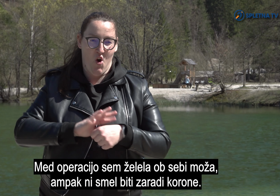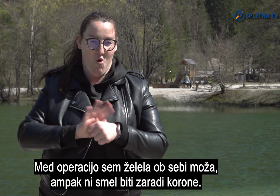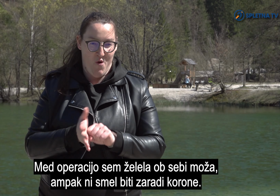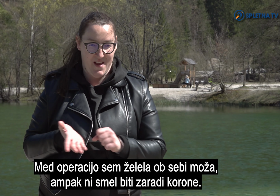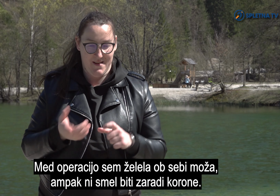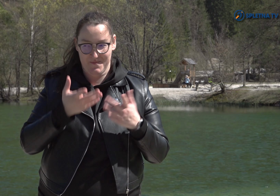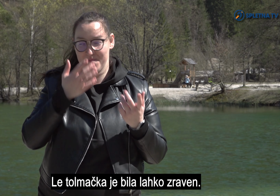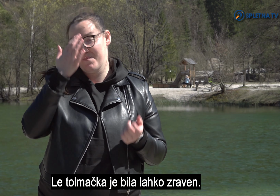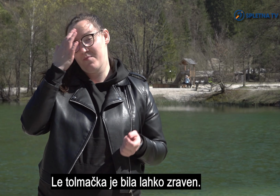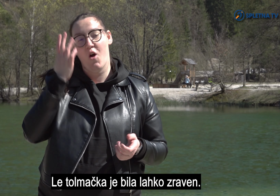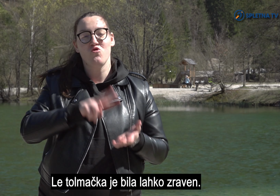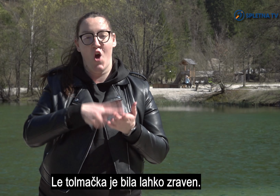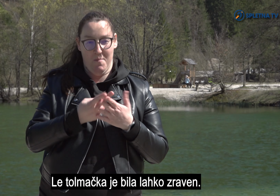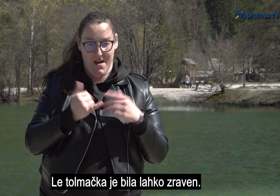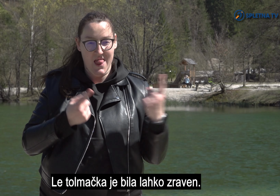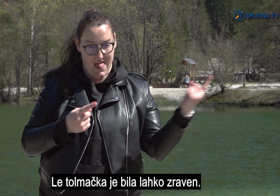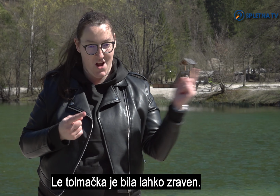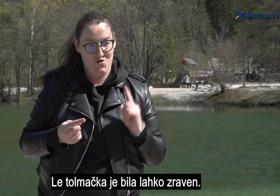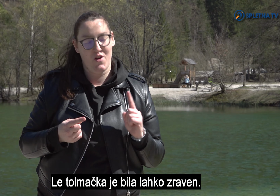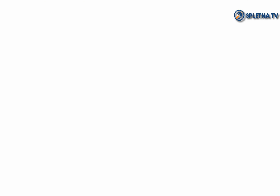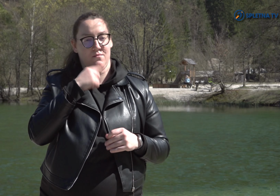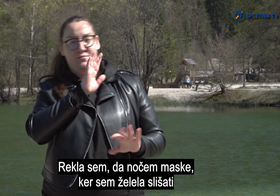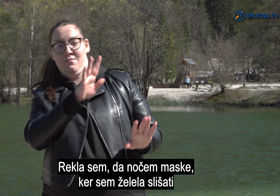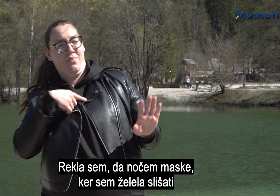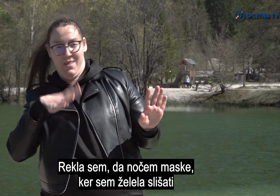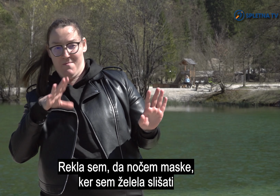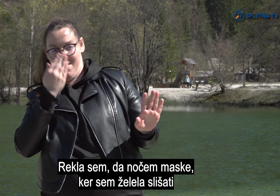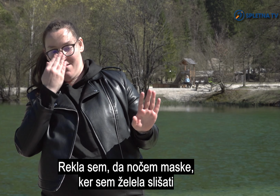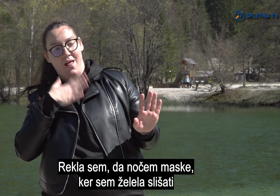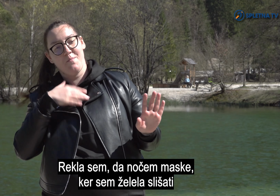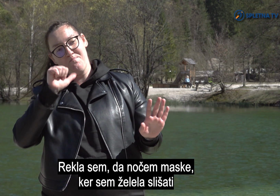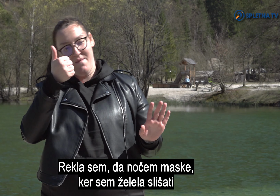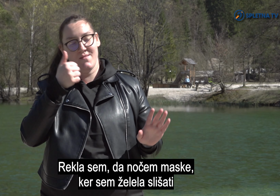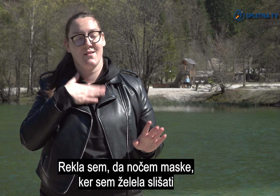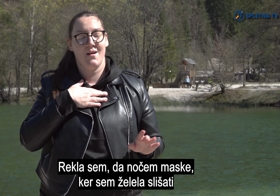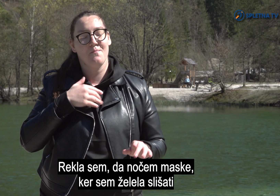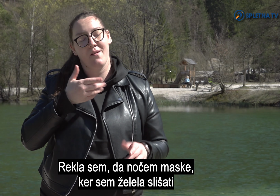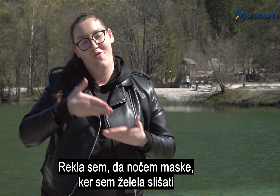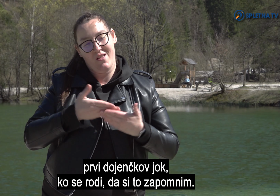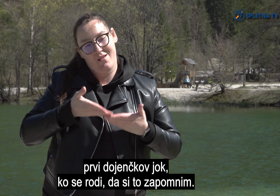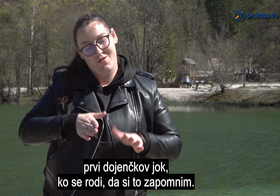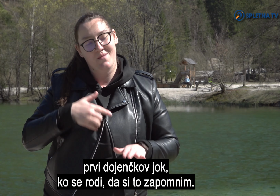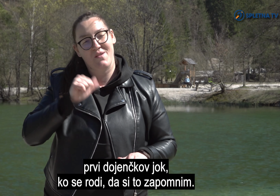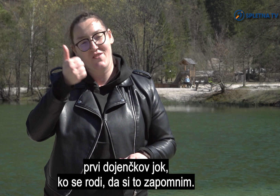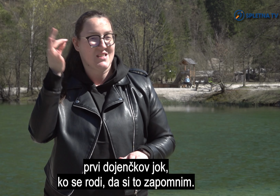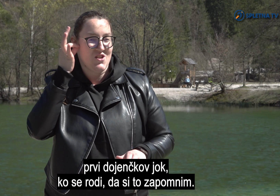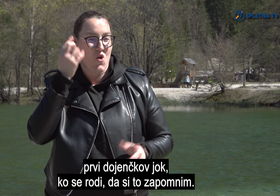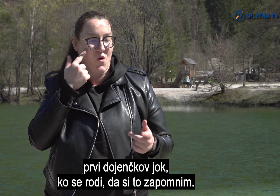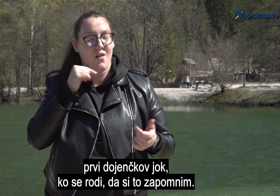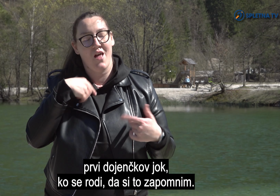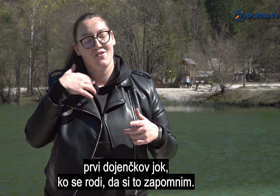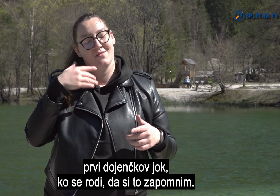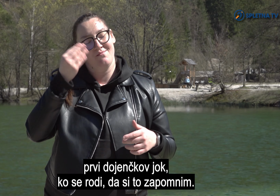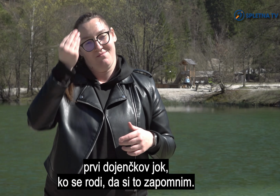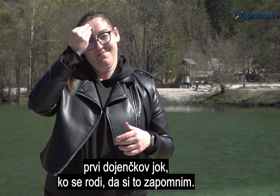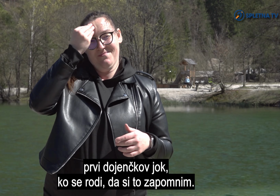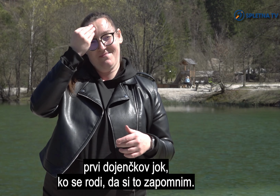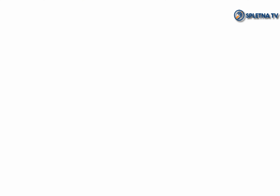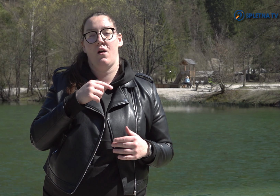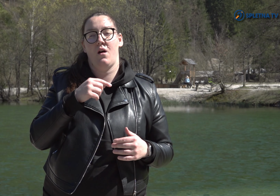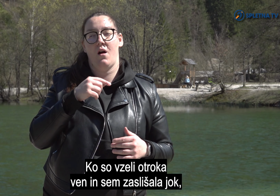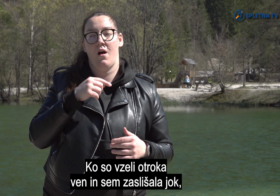smel biti zaradi korone. Le tolmačka je bila lahko zraven. Rekla sem, da nočem maske, ker sem želela slišati prvi